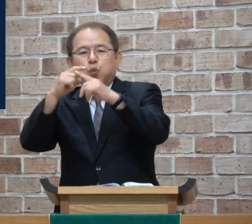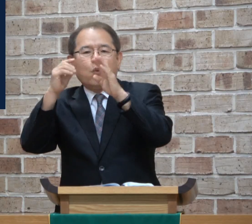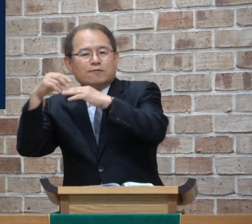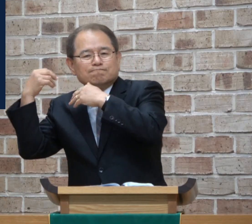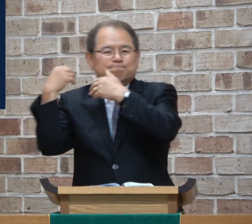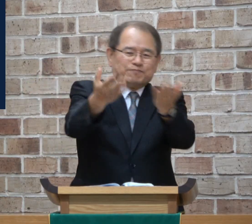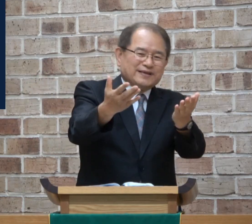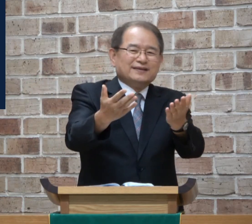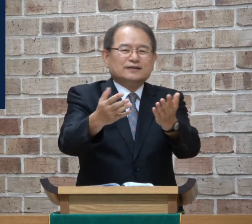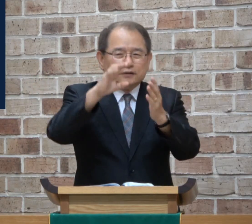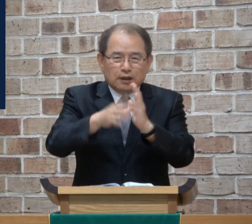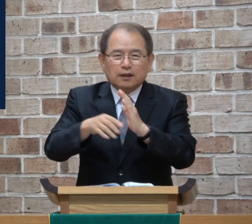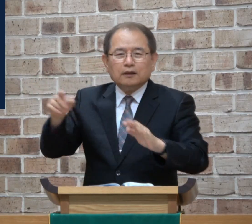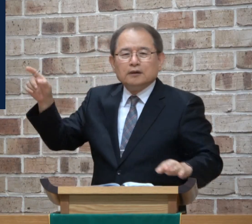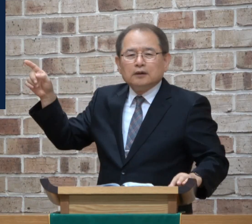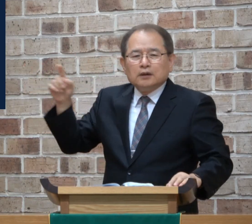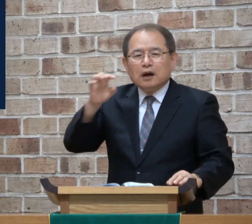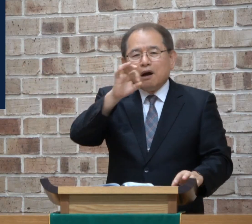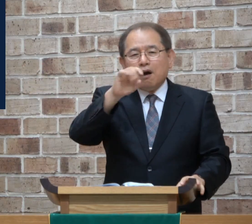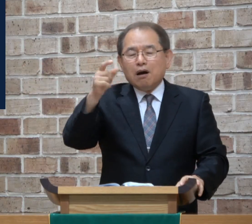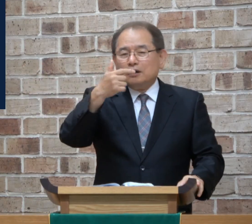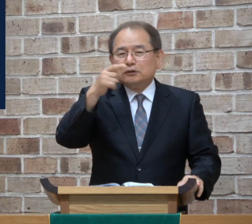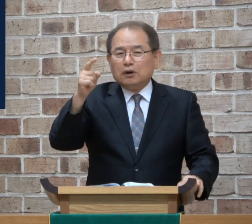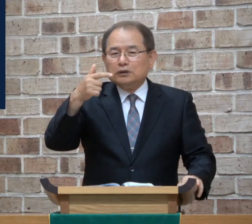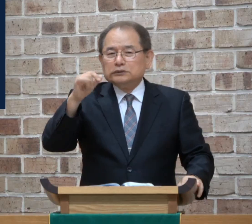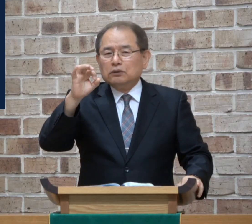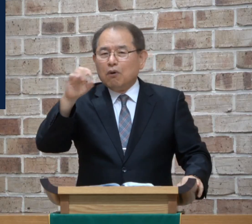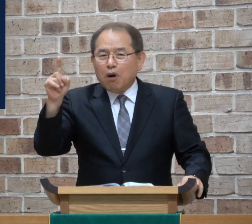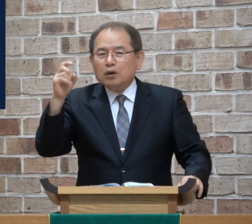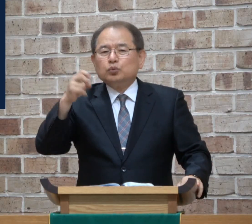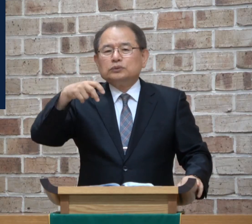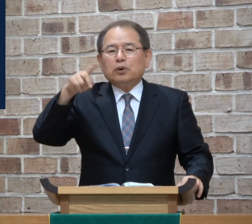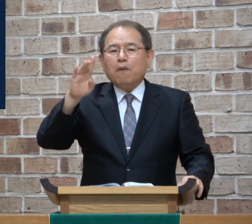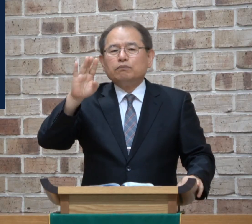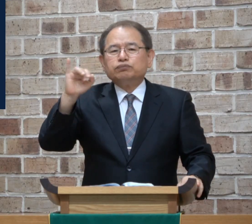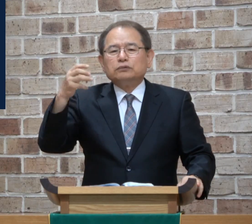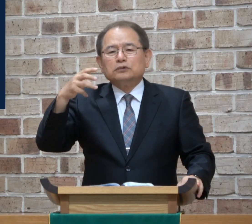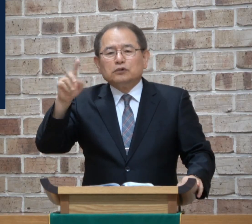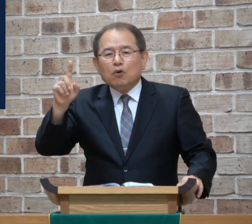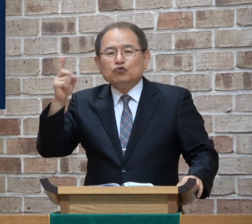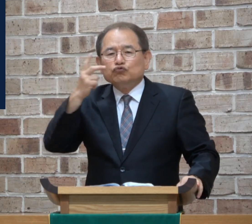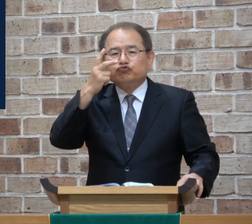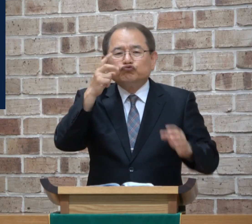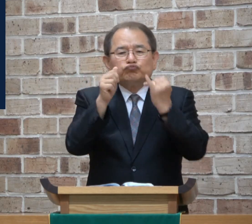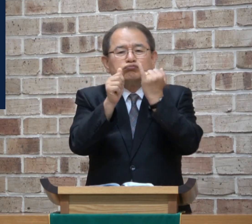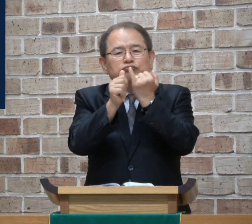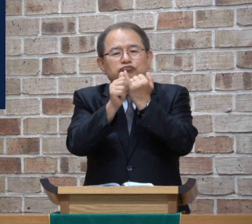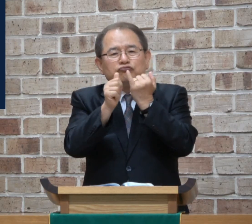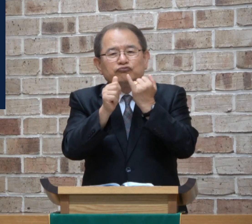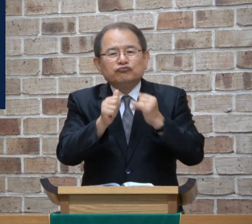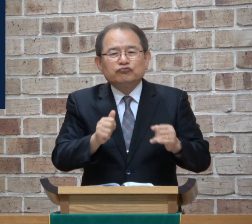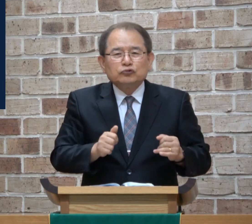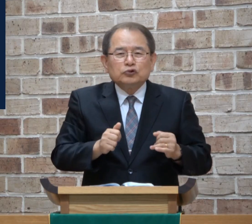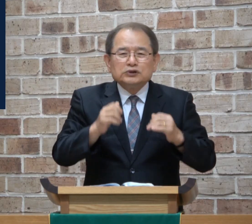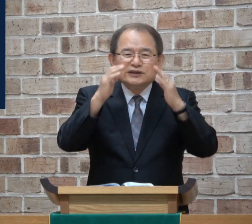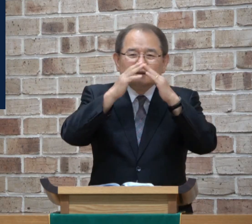밭을 팔아서 그 돈으로 교회 성전 건축을 위해서 그 돈을 드리기로 했습니다. 그러나 아나니와 삽비라라는 두